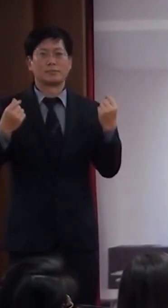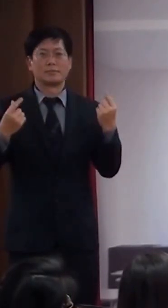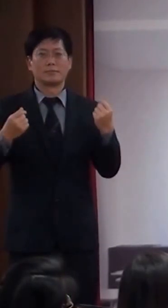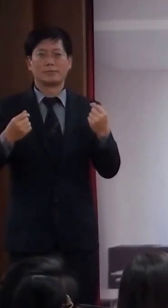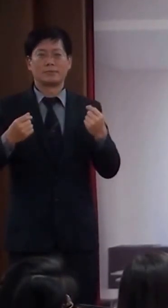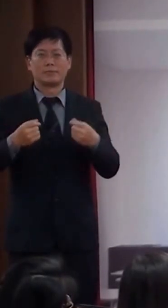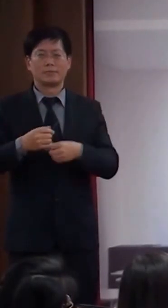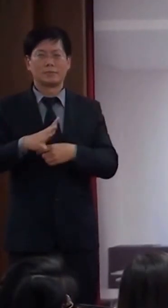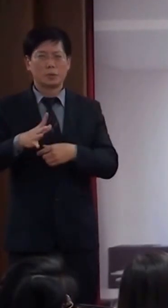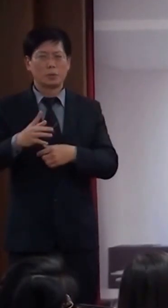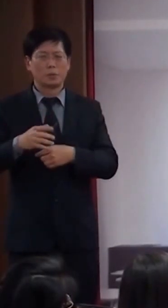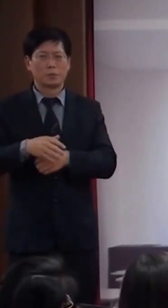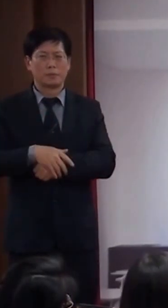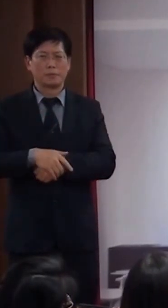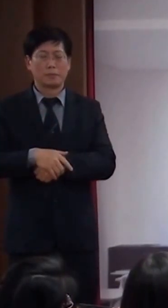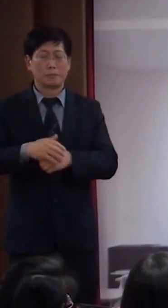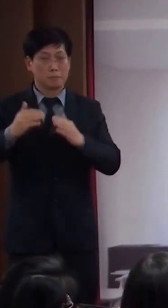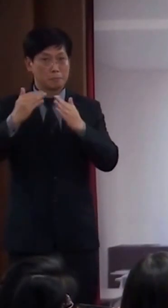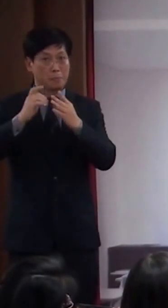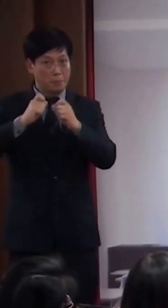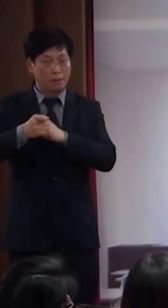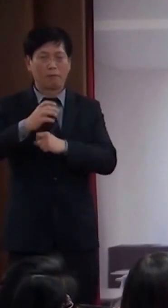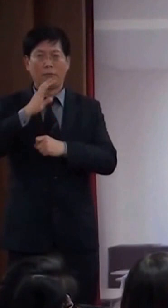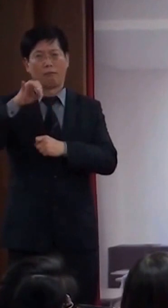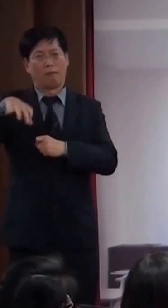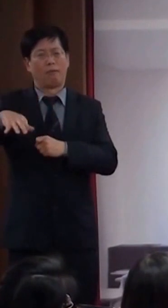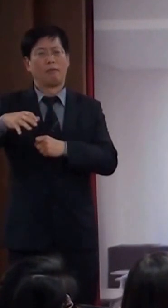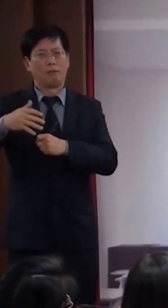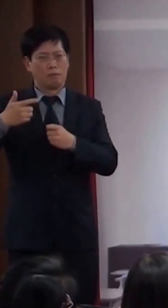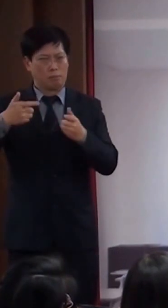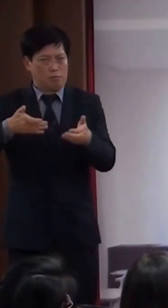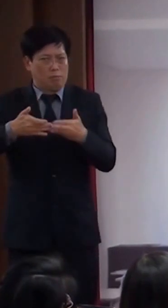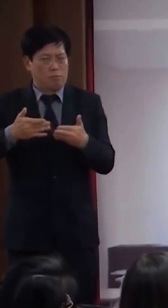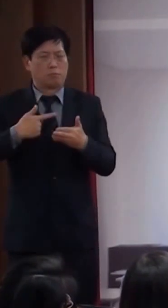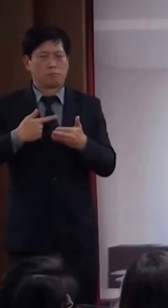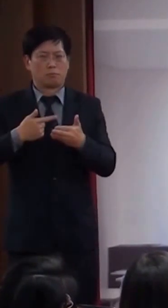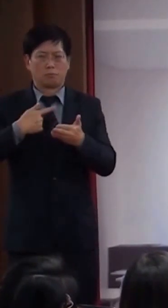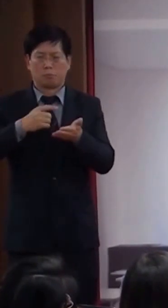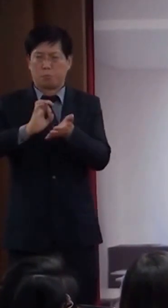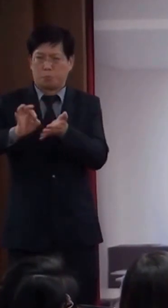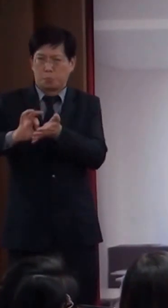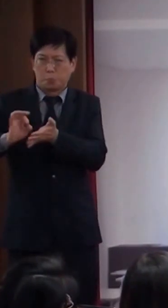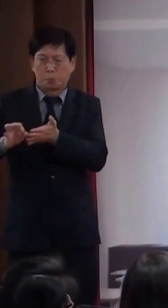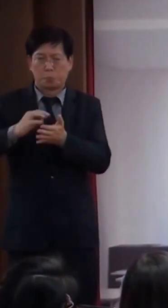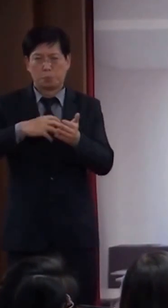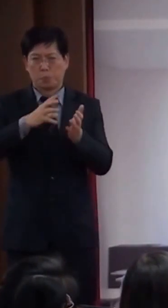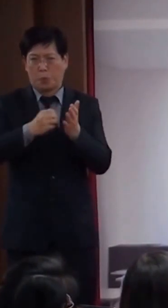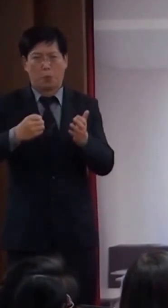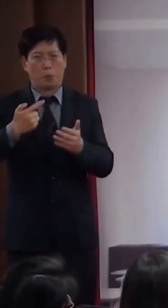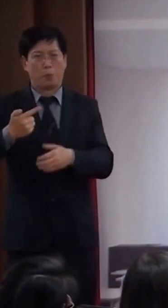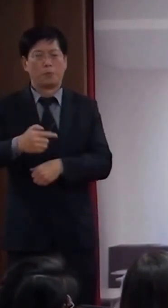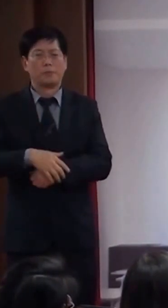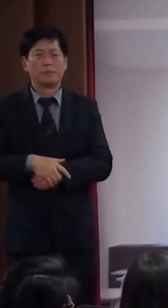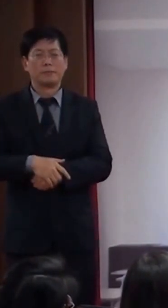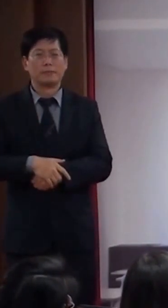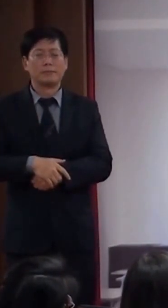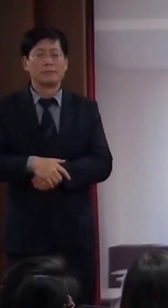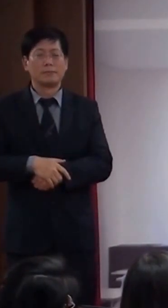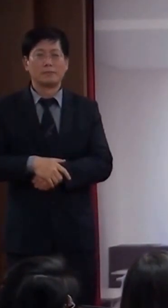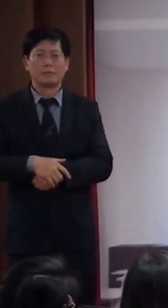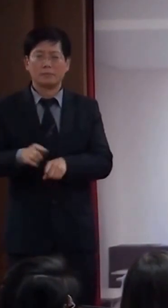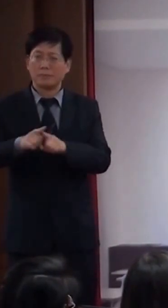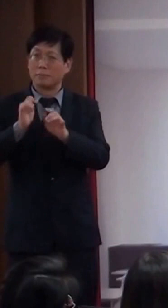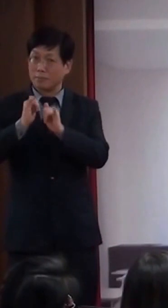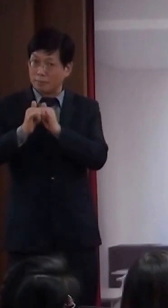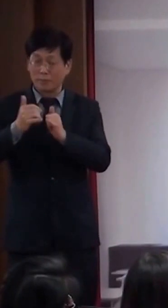道，大家都知道房屋税是地方上一个蛮重要的一个财源的哈。那民众